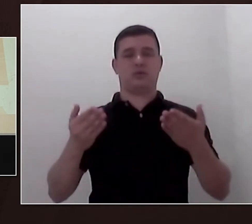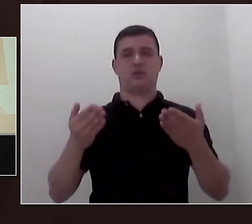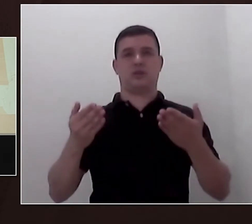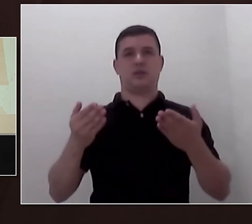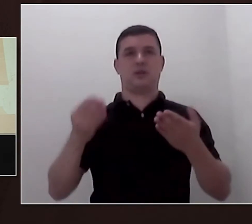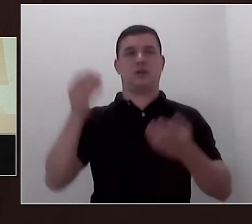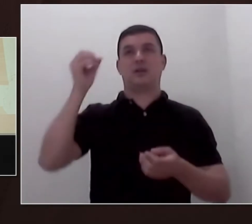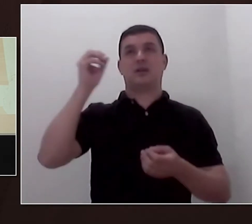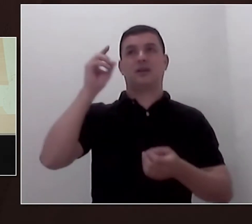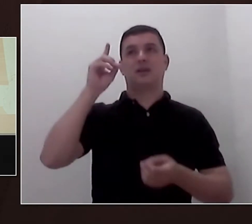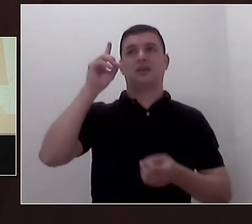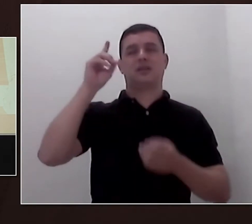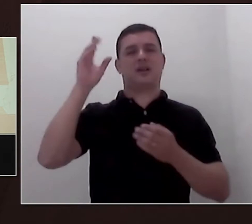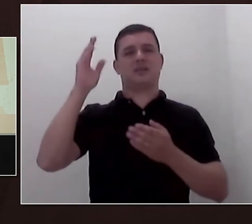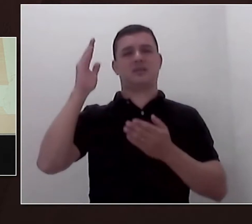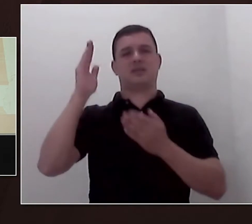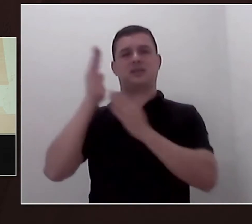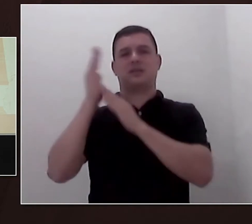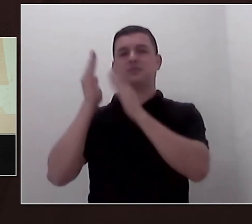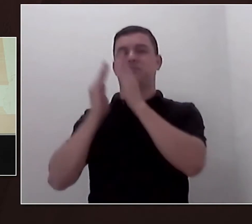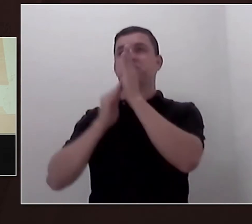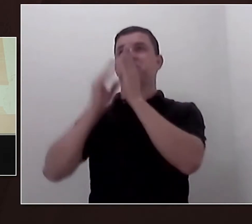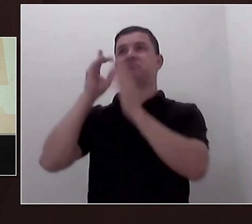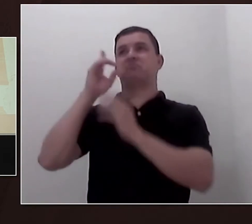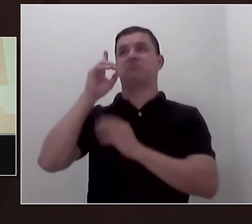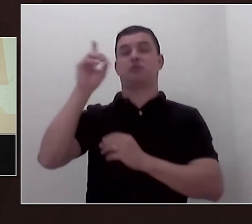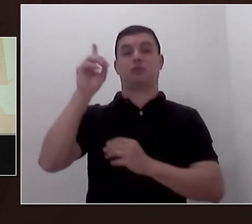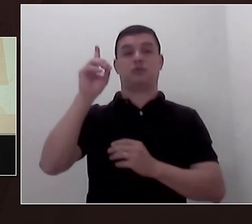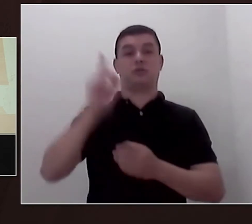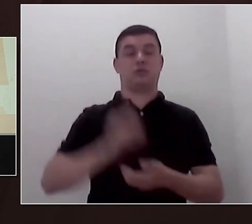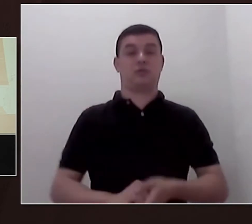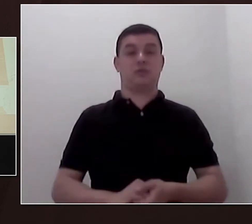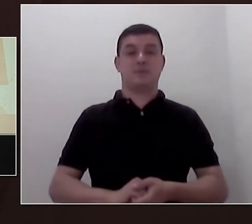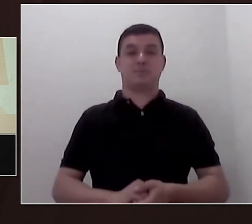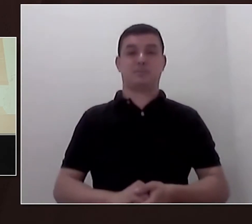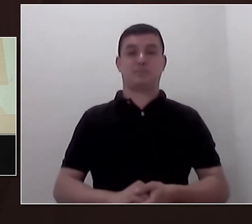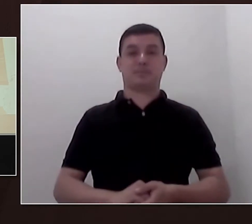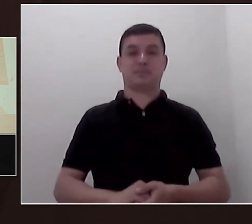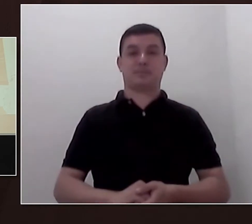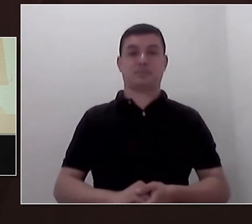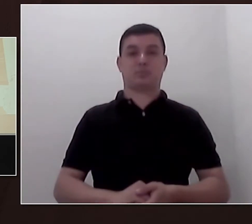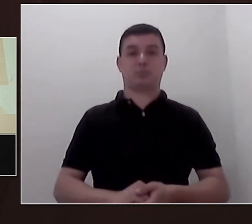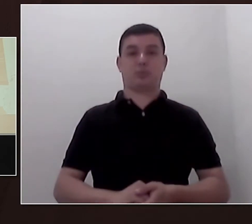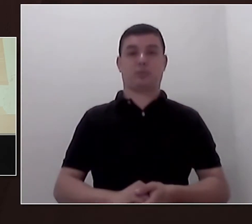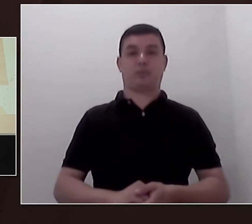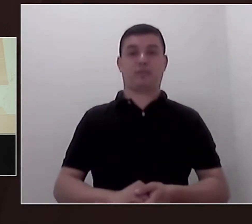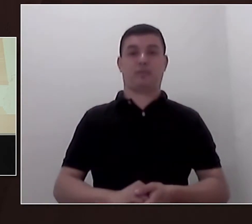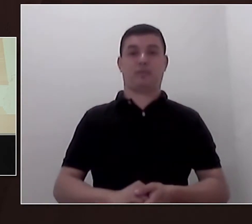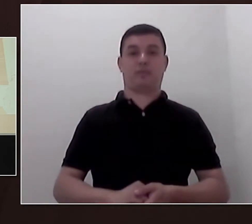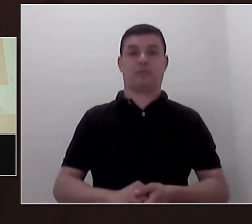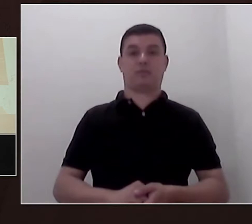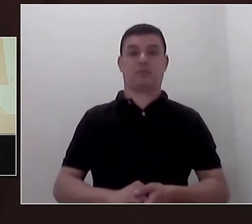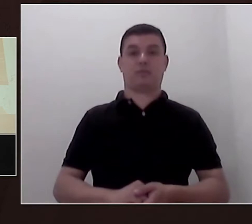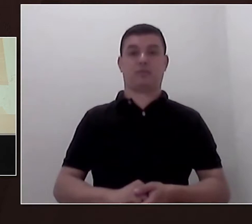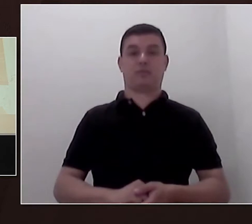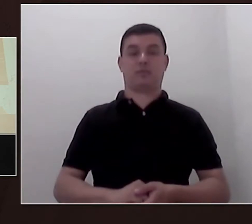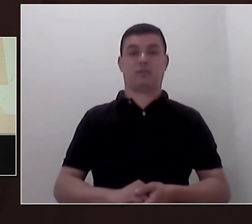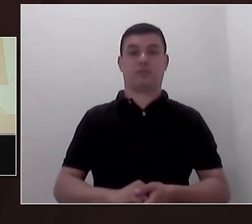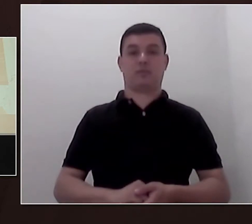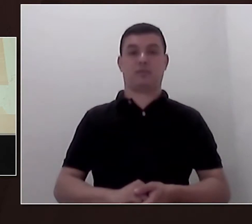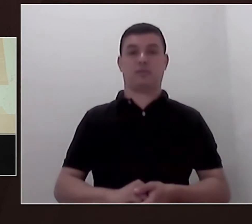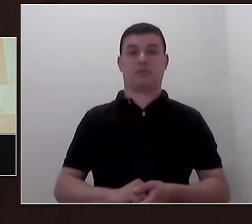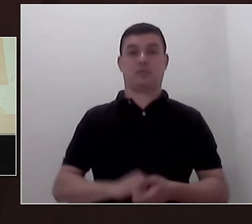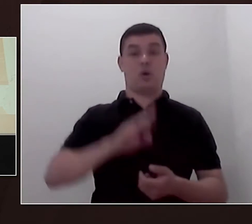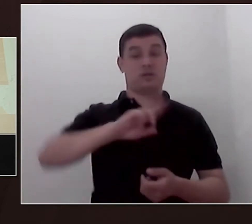As origens da filosofia oriental, já disse, são as religiões do Oriente, tais como a religião caldeia,